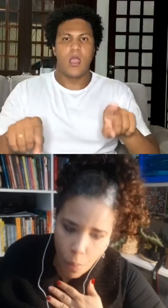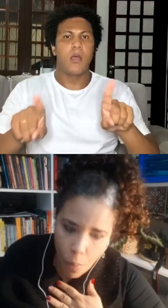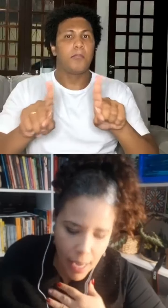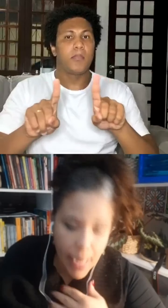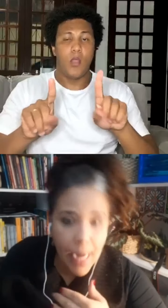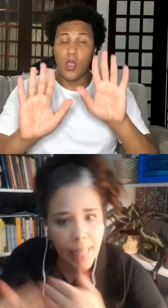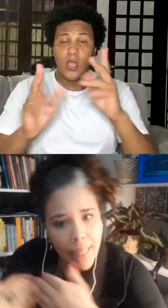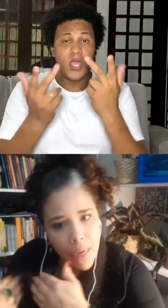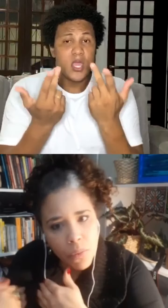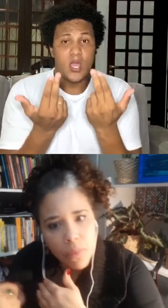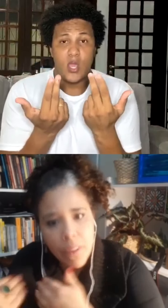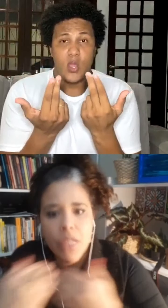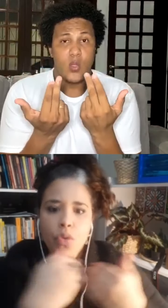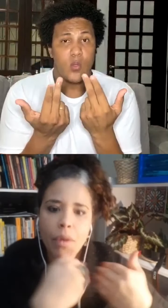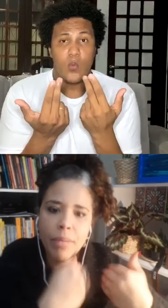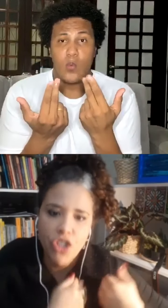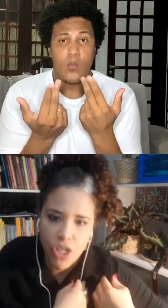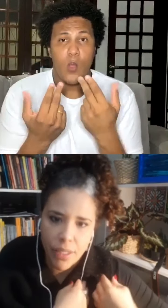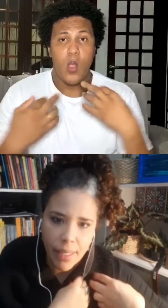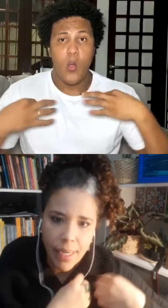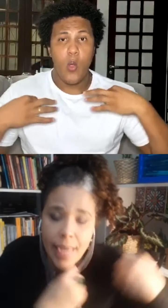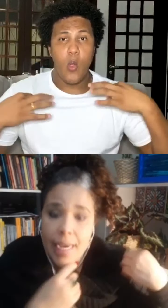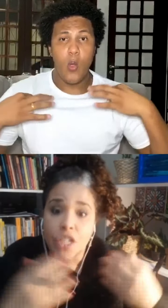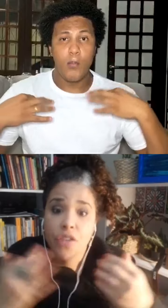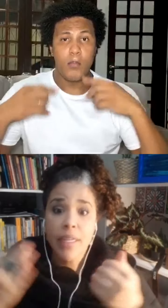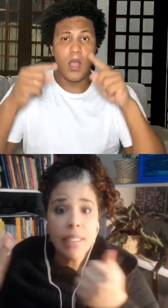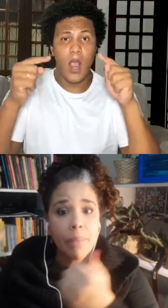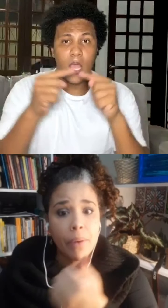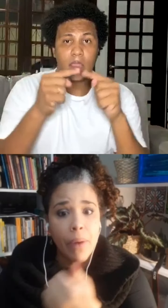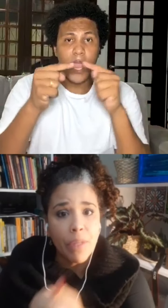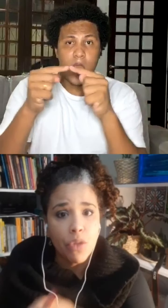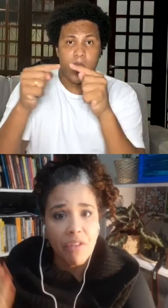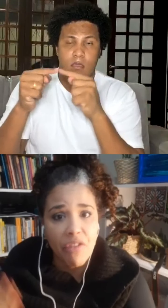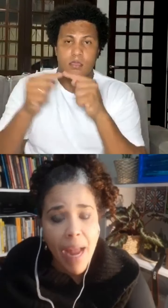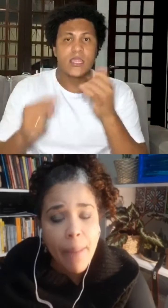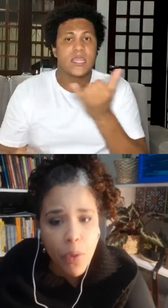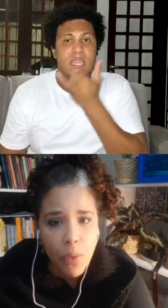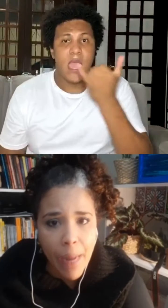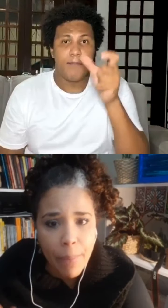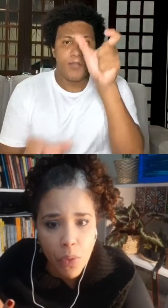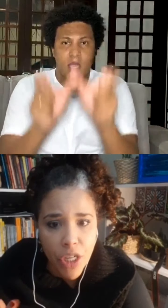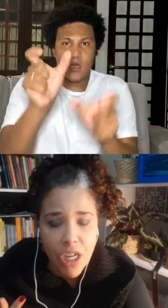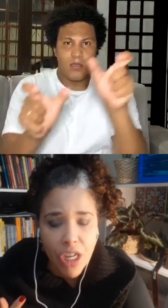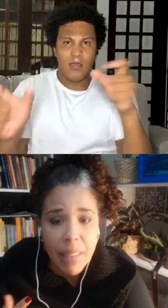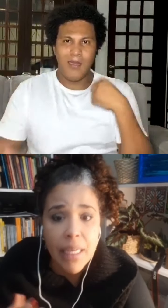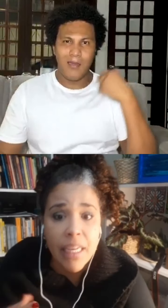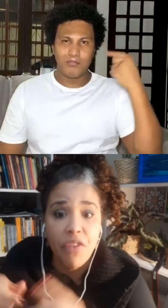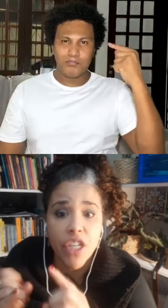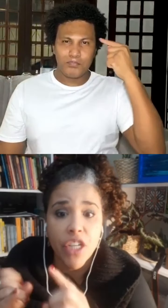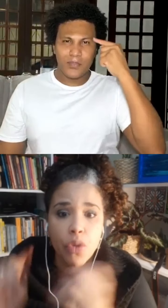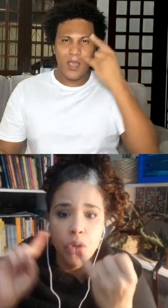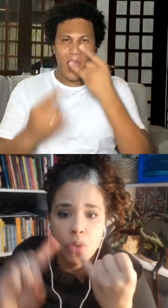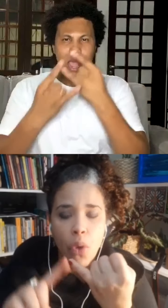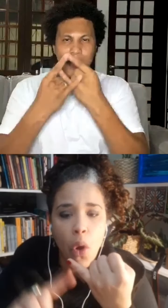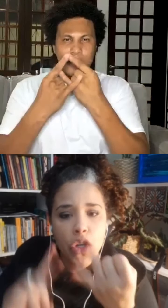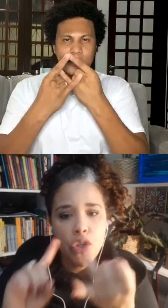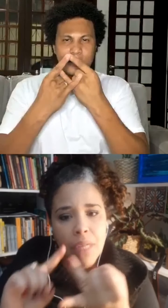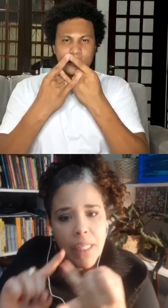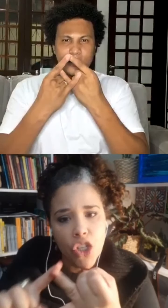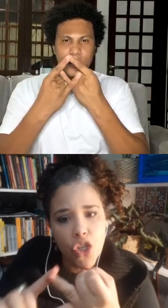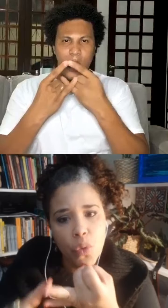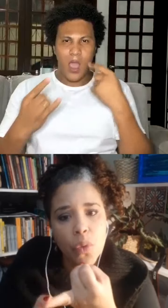roupa. Cada um tem a sua medida. Às vezes a pessoa vai à procura de camisinha e fica de olho no gosto,